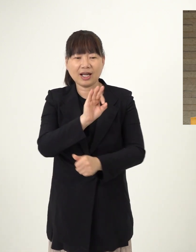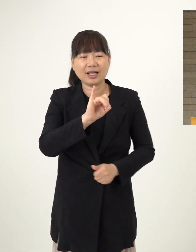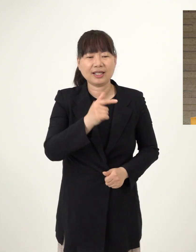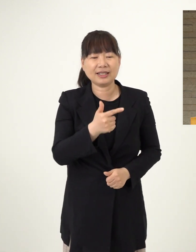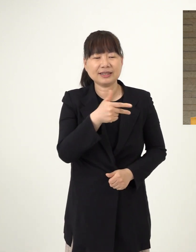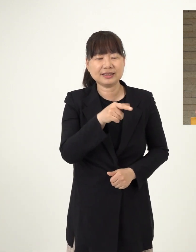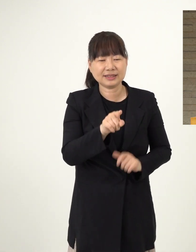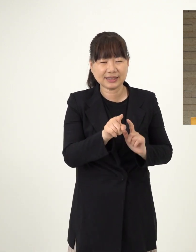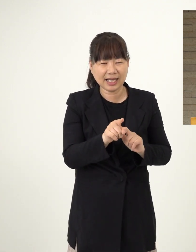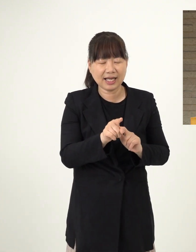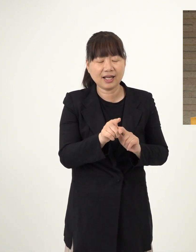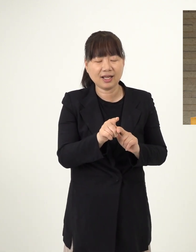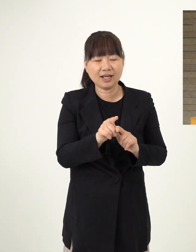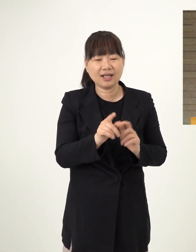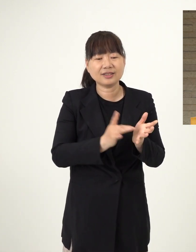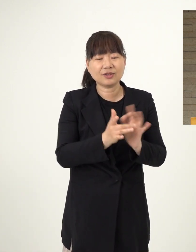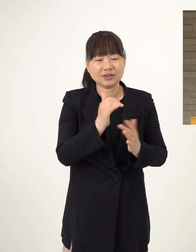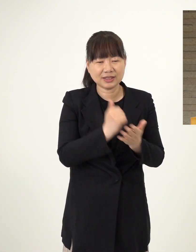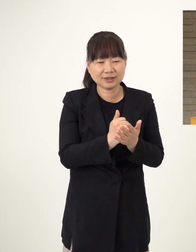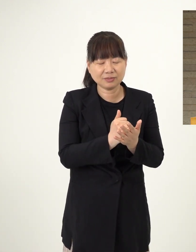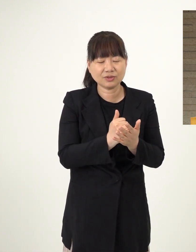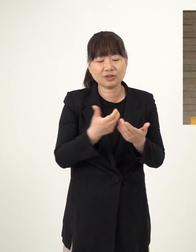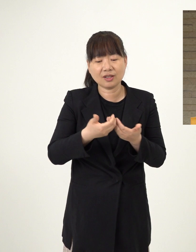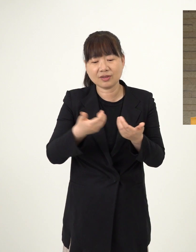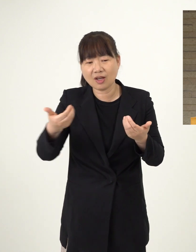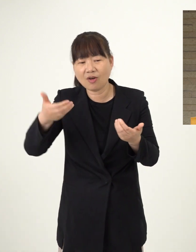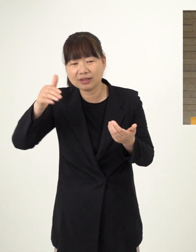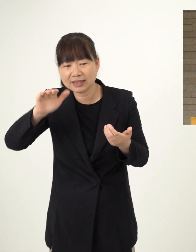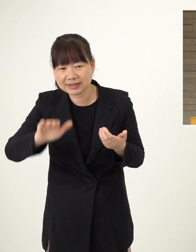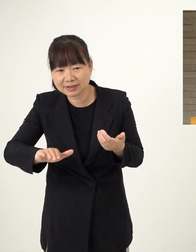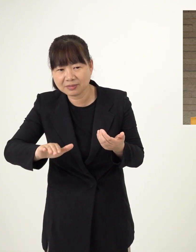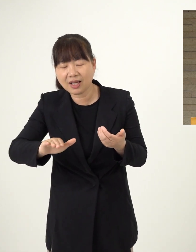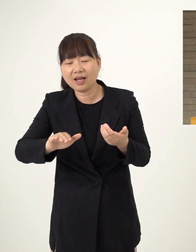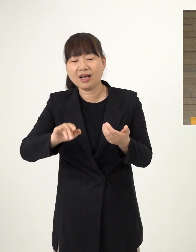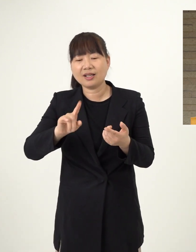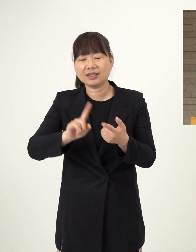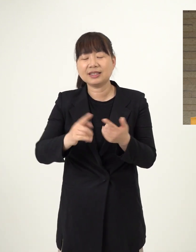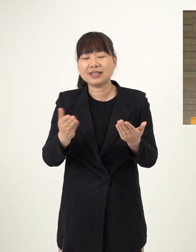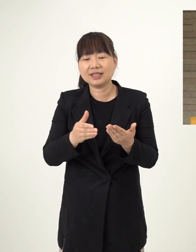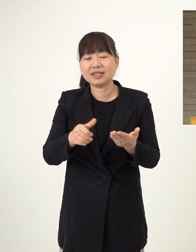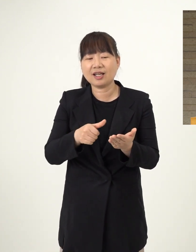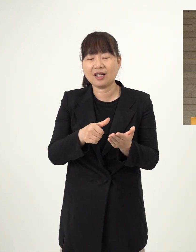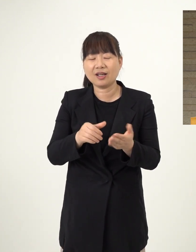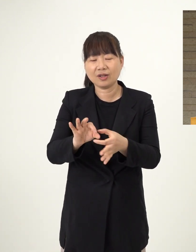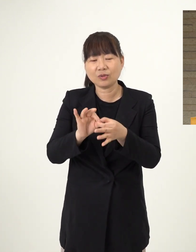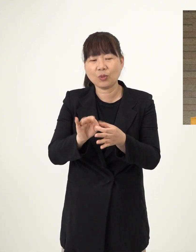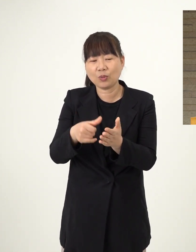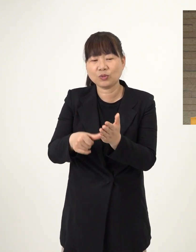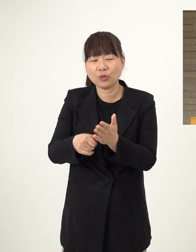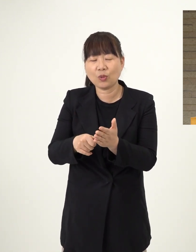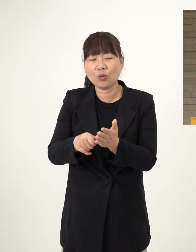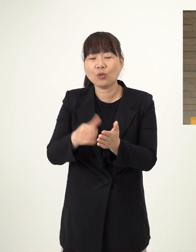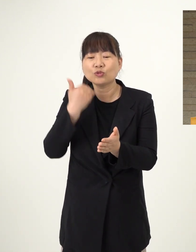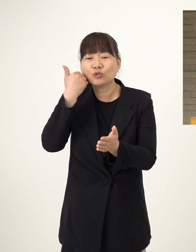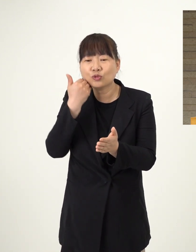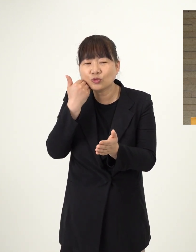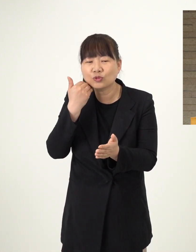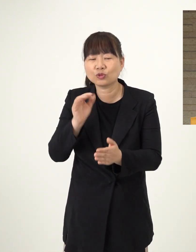것이다. 그런데 거기에 도구로 쓰임받는 사람이 누구예요? 유다예요. 그 얘기를 그 다음에 이렇게